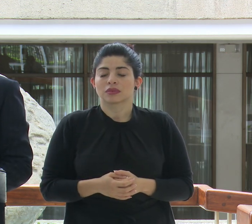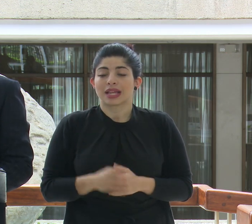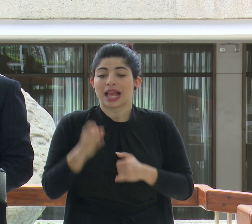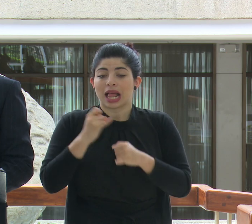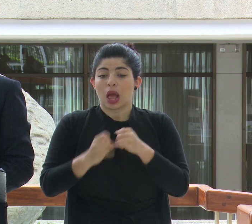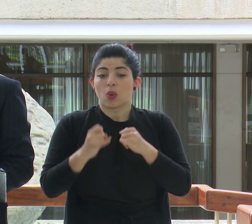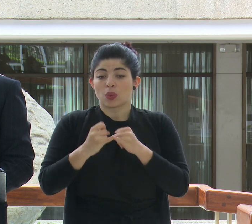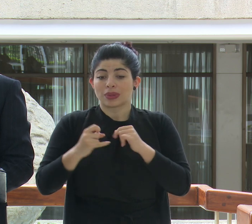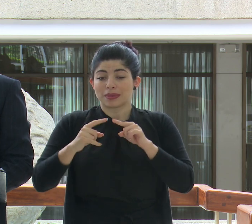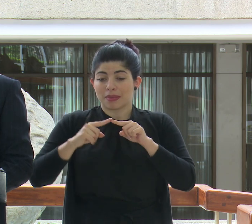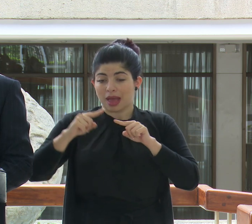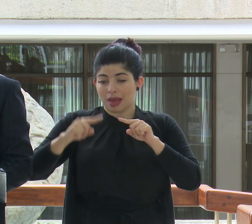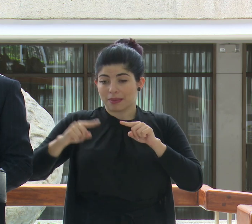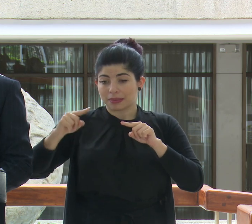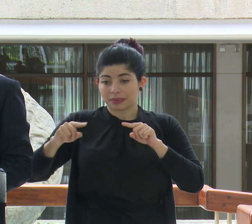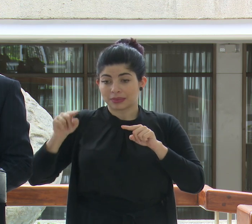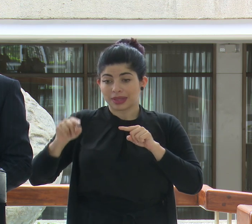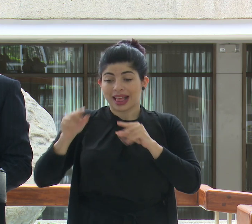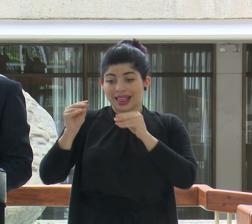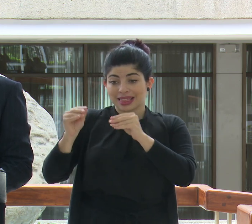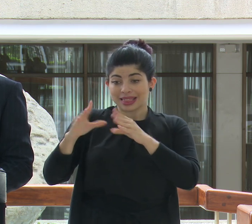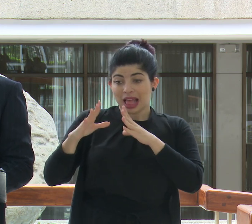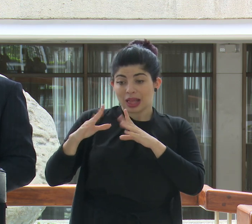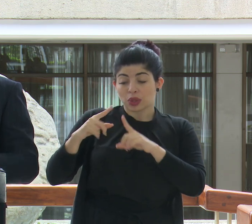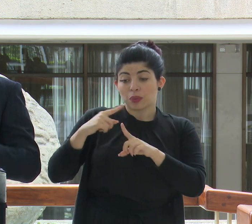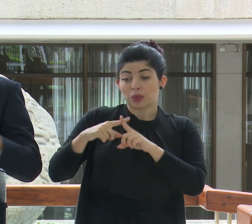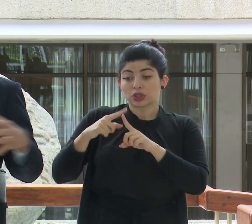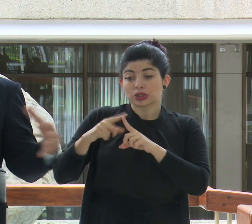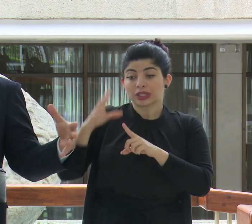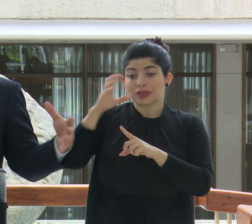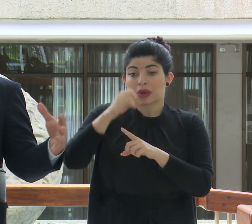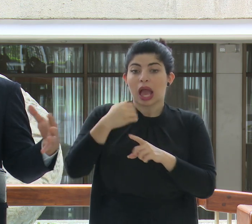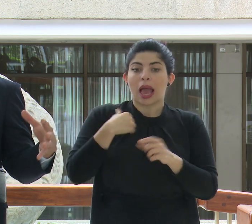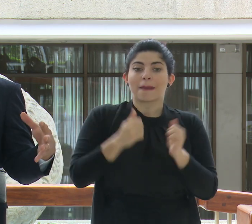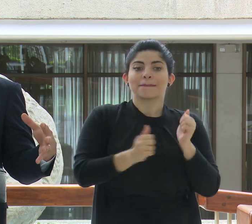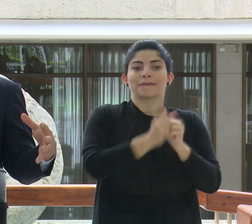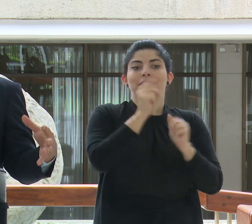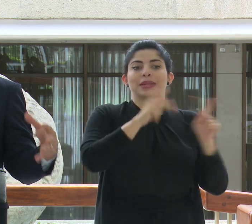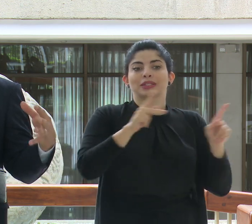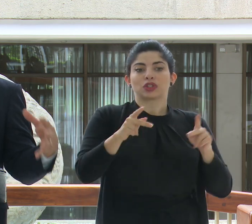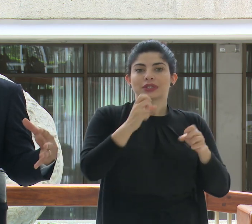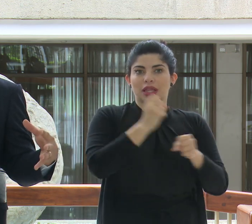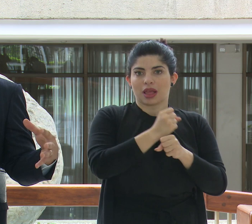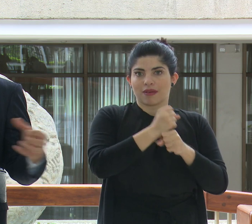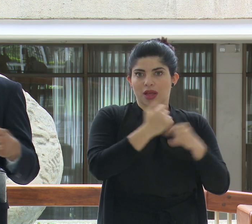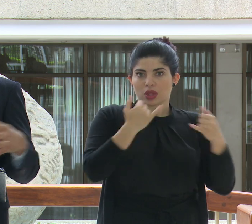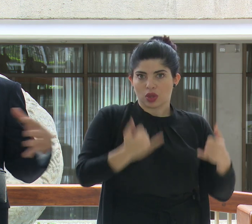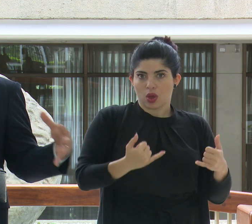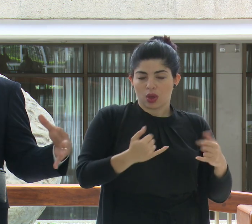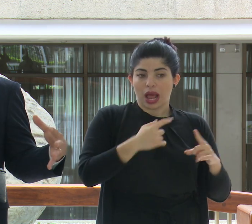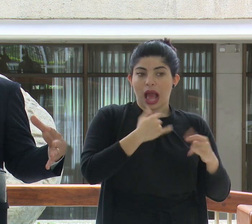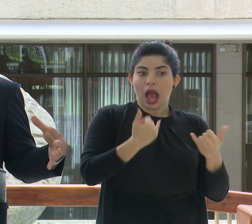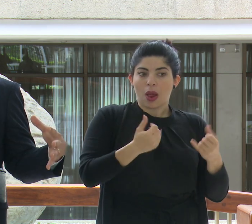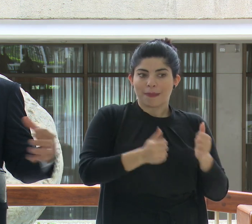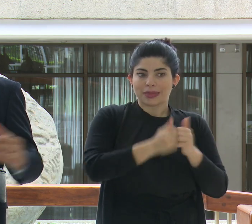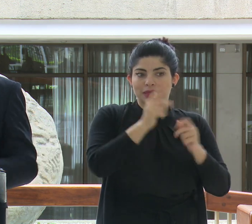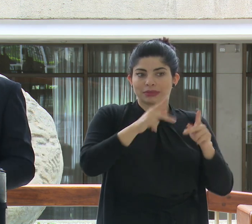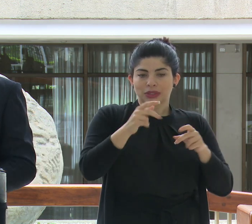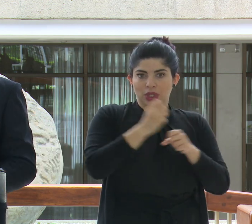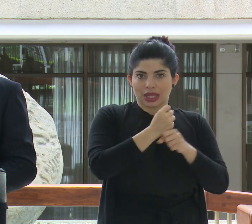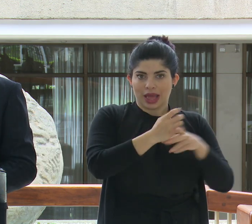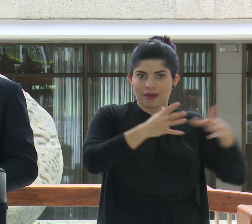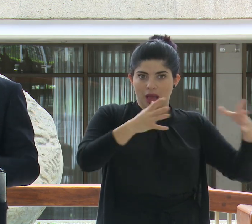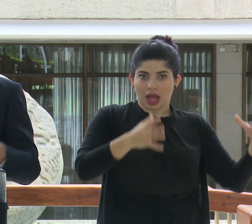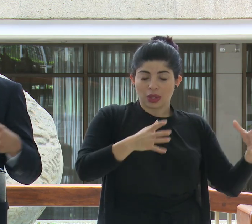en la última medición, el dato positivo a rescatar es que tenemos más personas trabajando. Eso es un dato positivo, hay más personas trabajando.